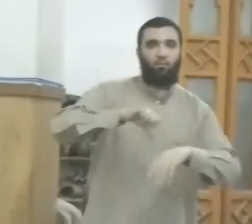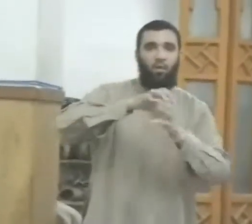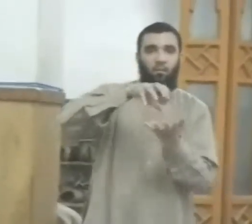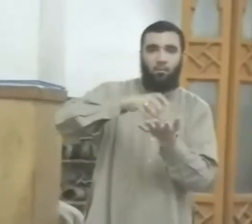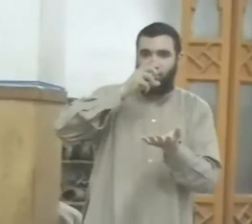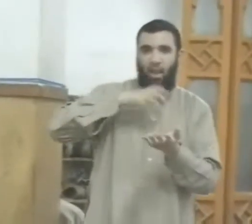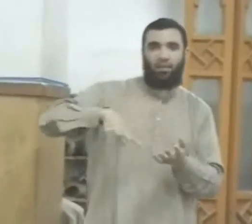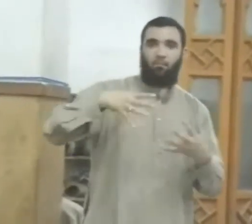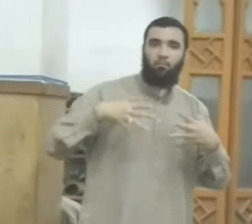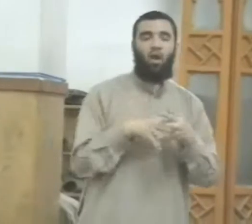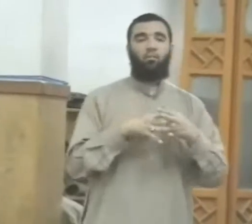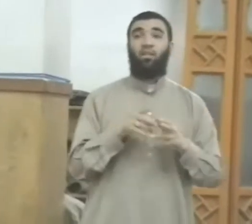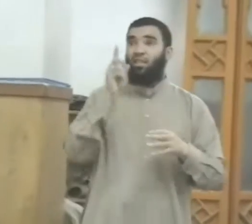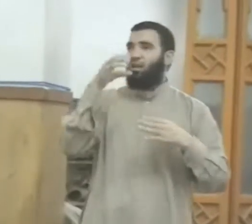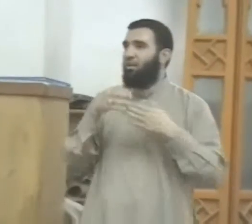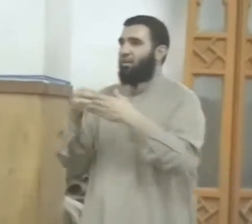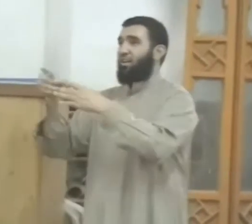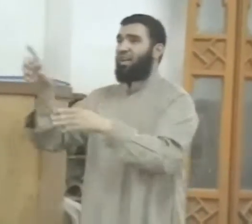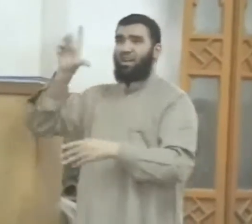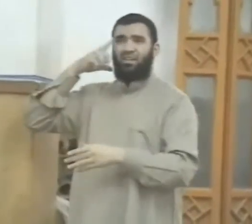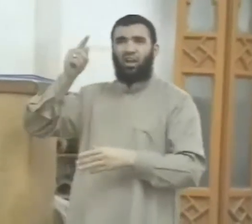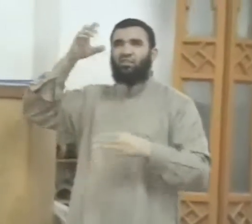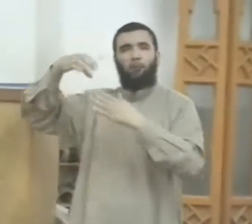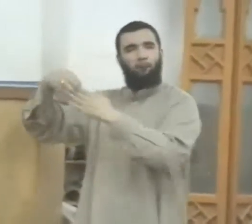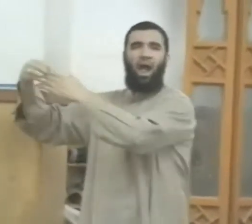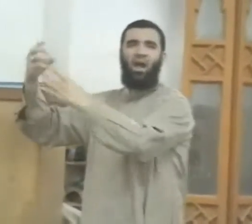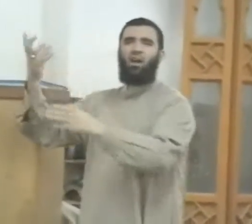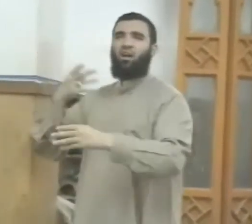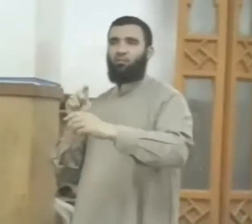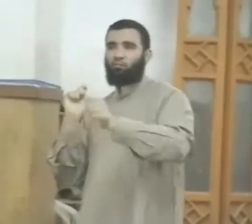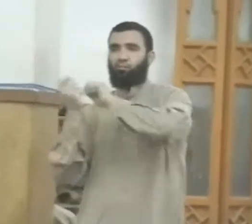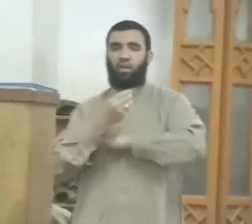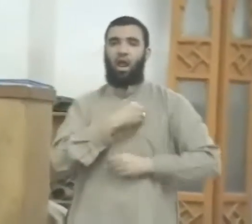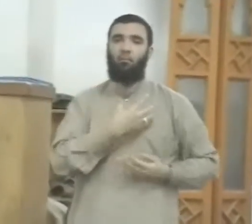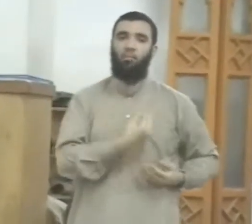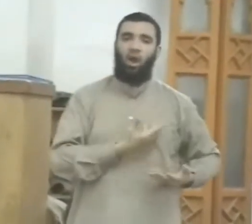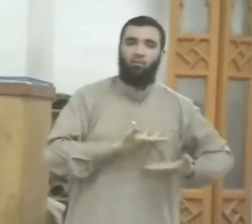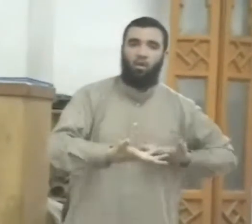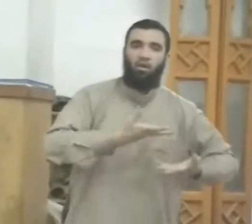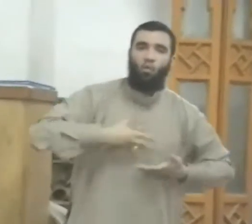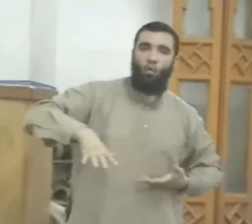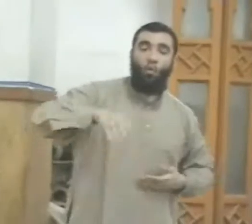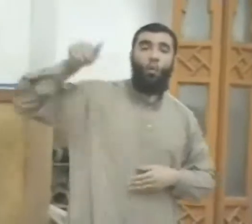خذ بنصيته للبر والتقوى، اجعله رحمة لرعاياه، أصلح له بطانته،